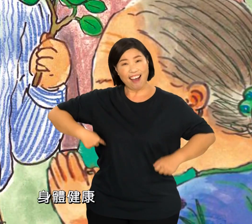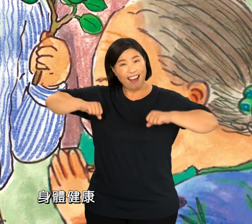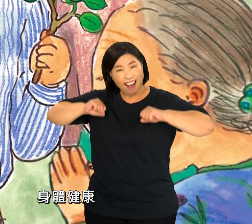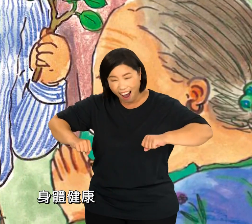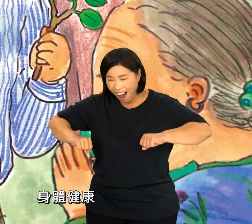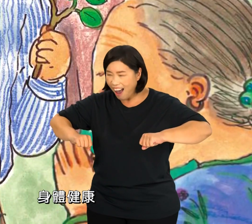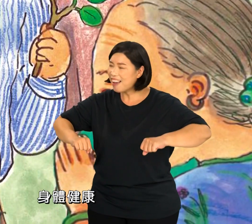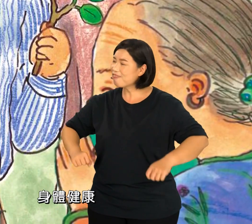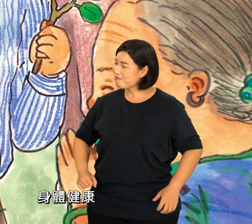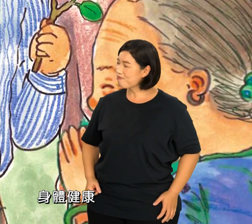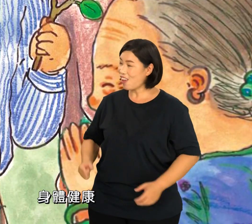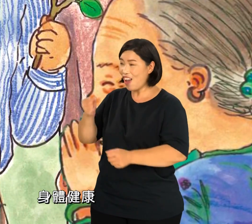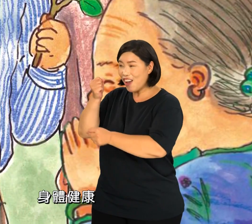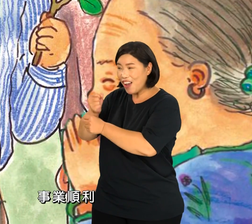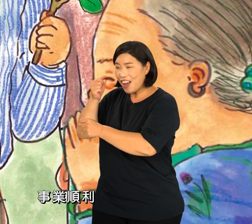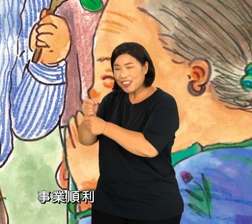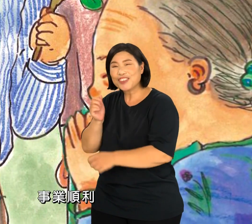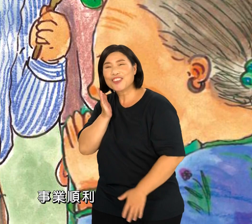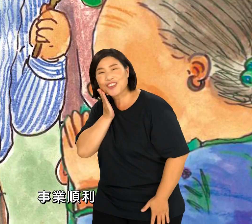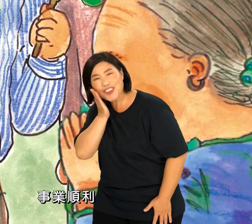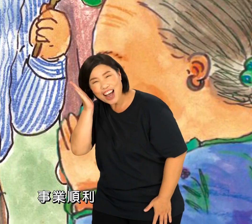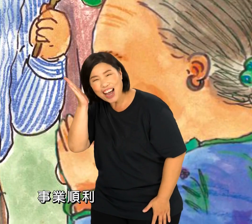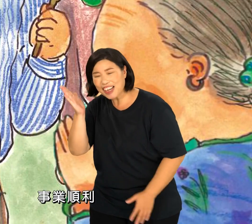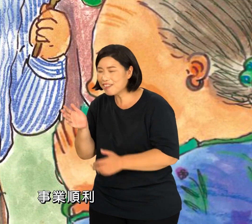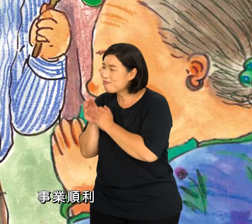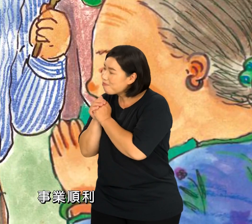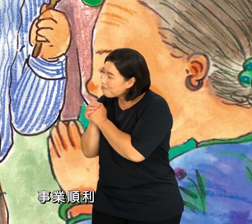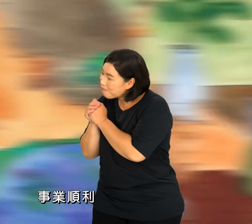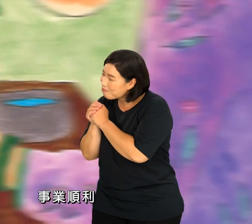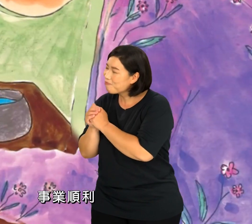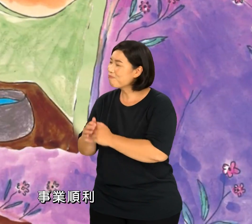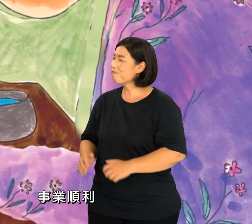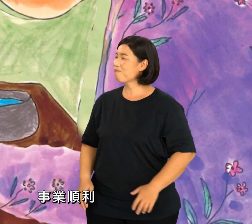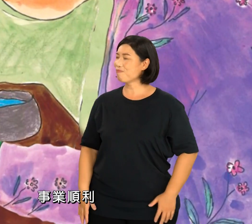身体健康，事业顺利。